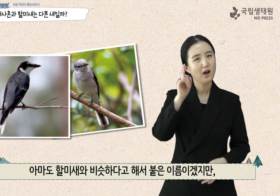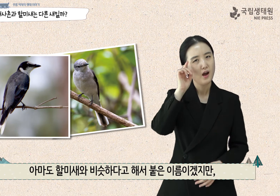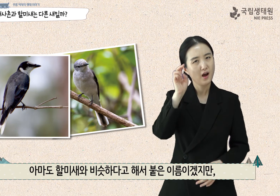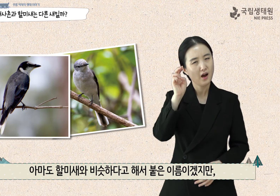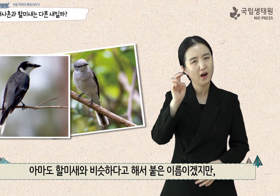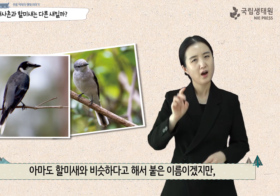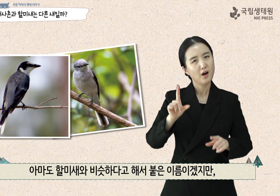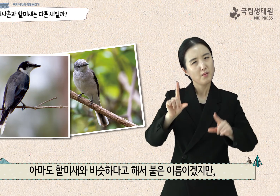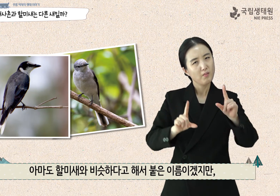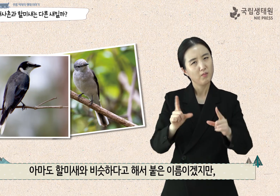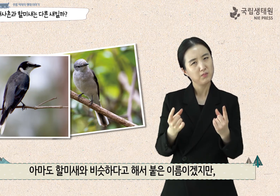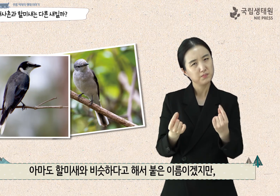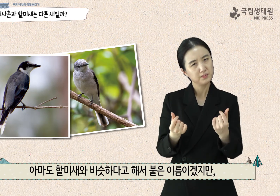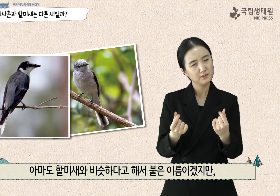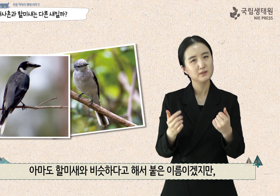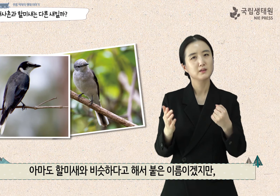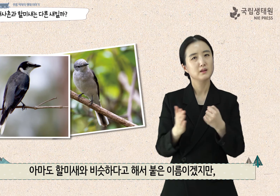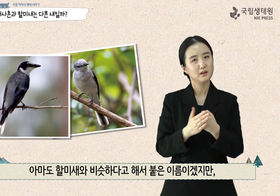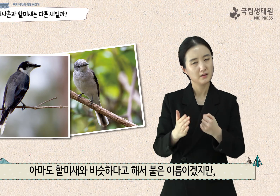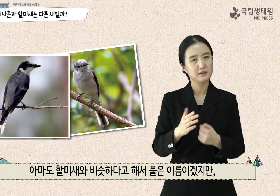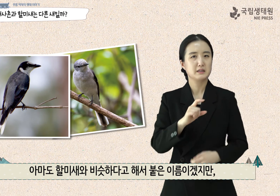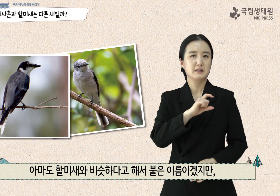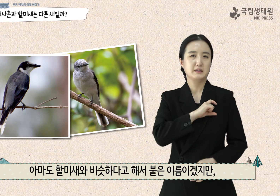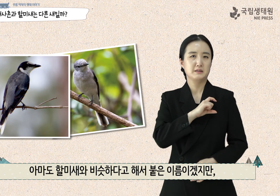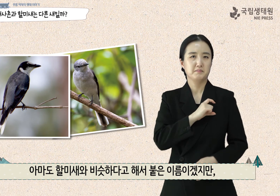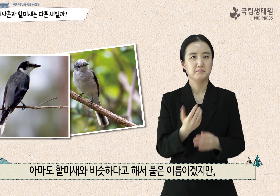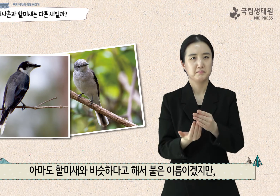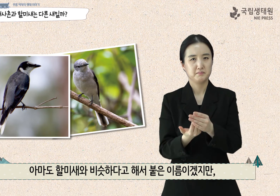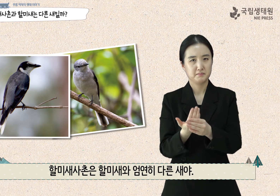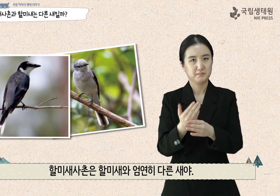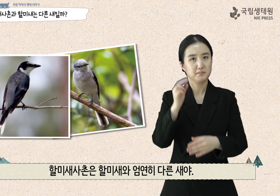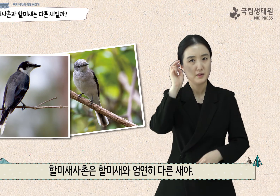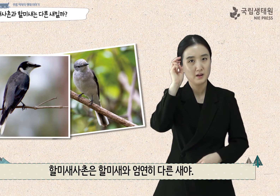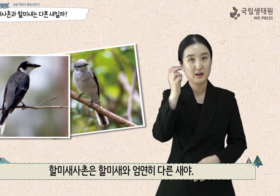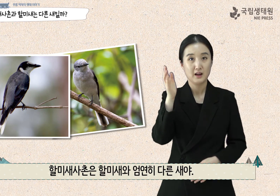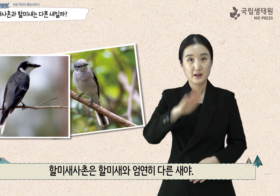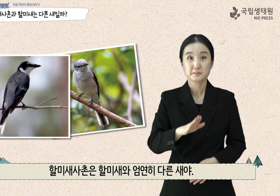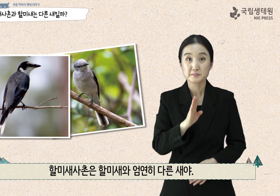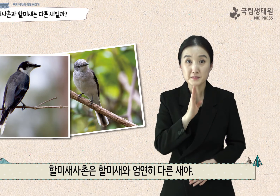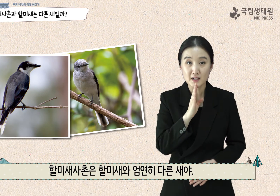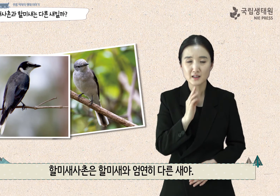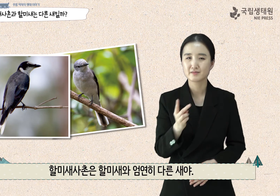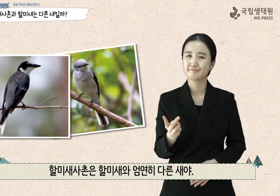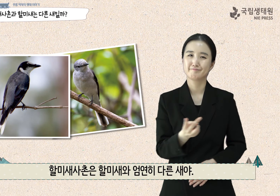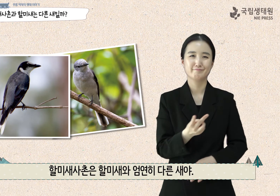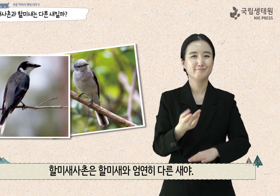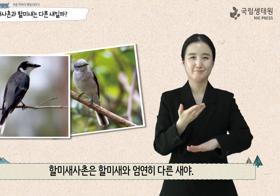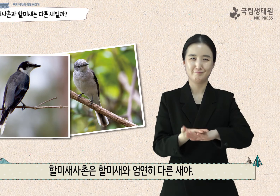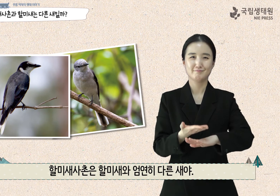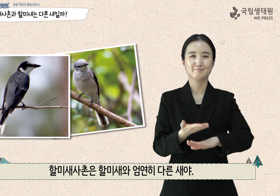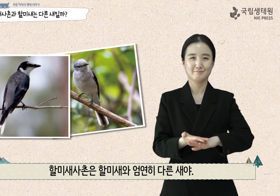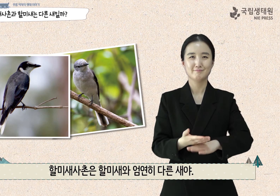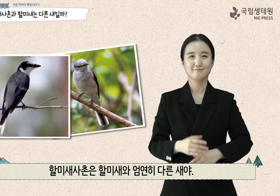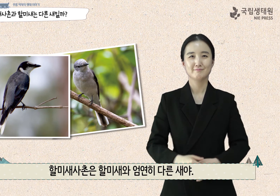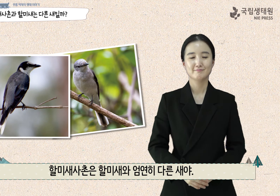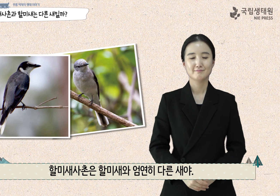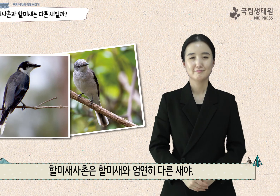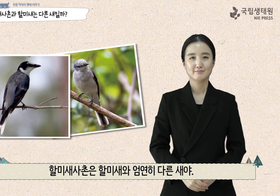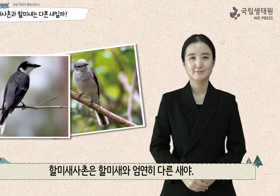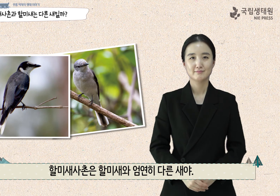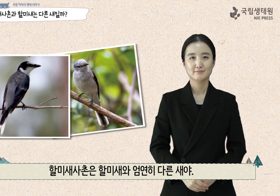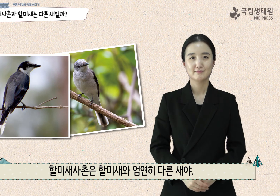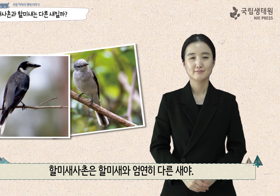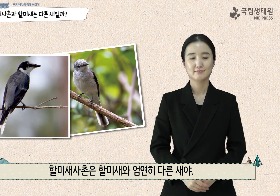할미새와 비슷하다고 해서 붙은 이름이겠지만 할미새 사촌은 할미새와 엄연히 다른